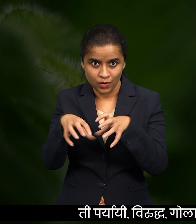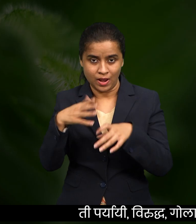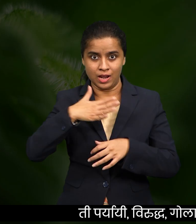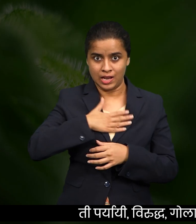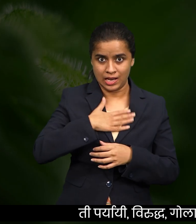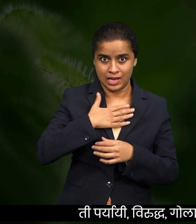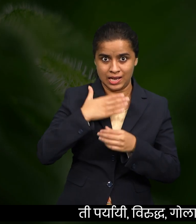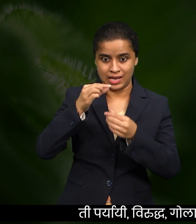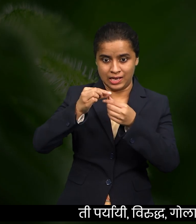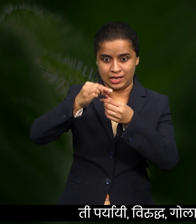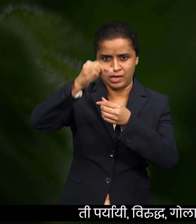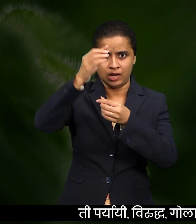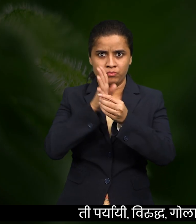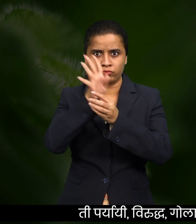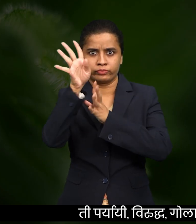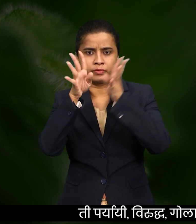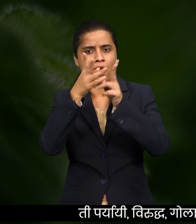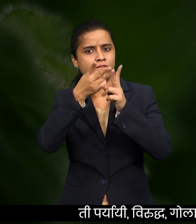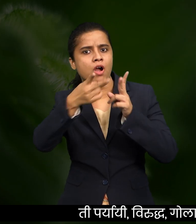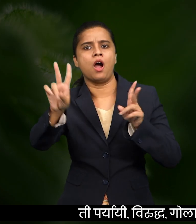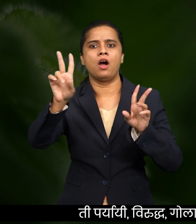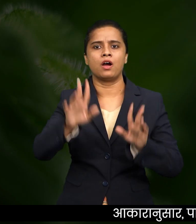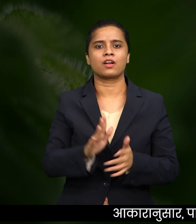गोलाकार, सर्पिल इत्यादी असू